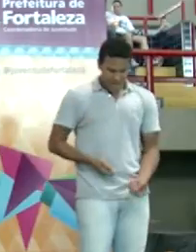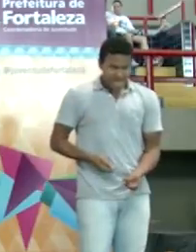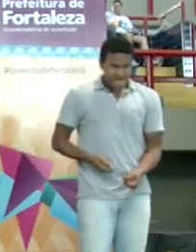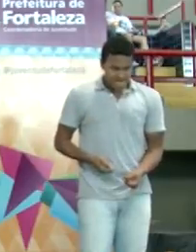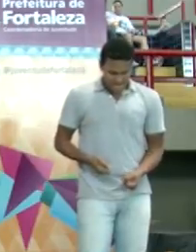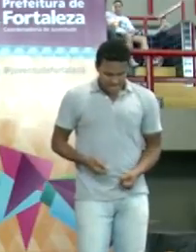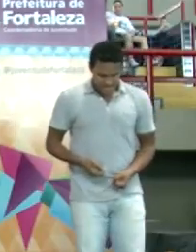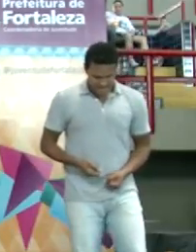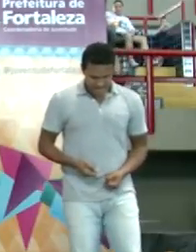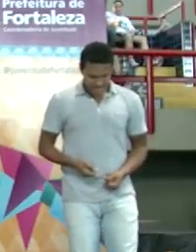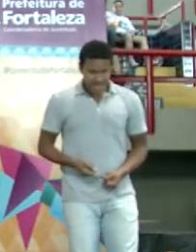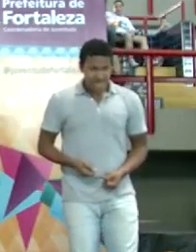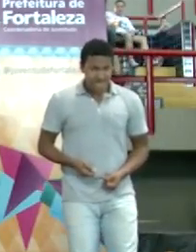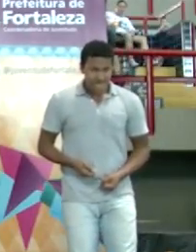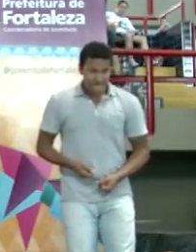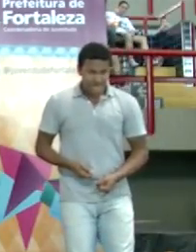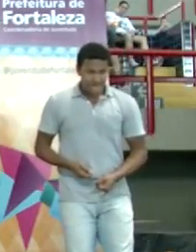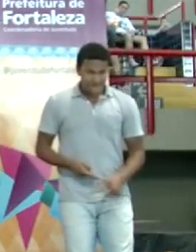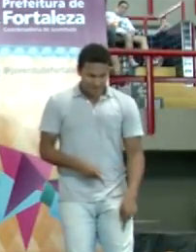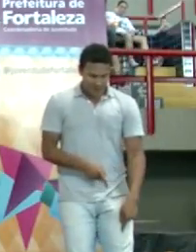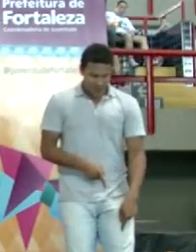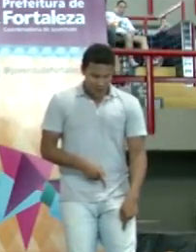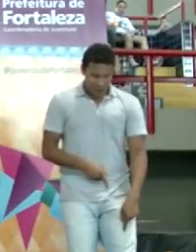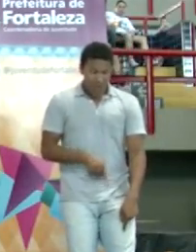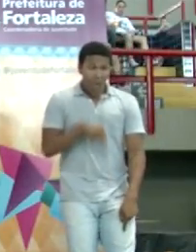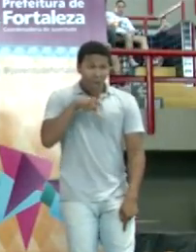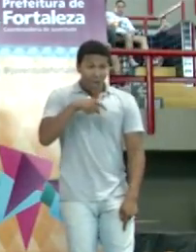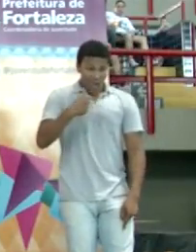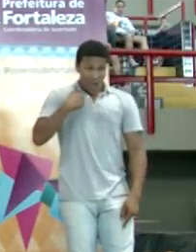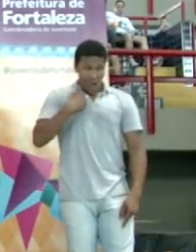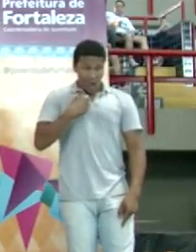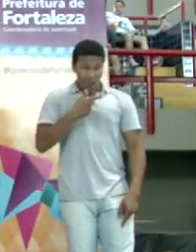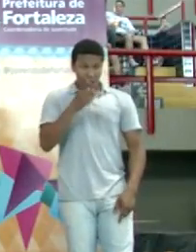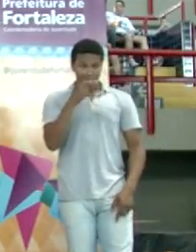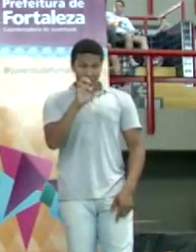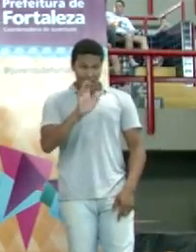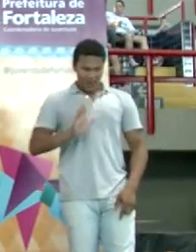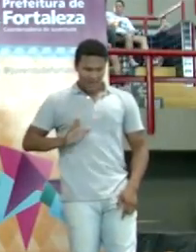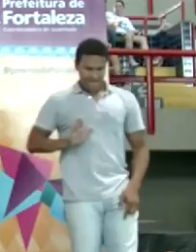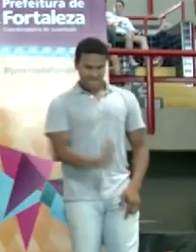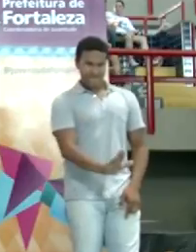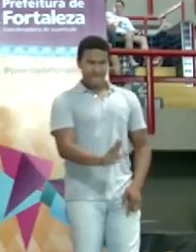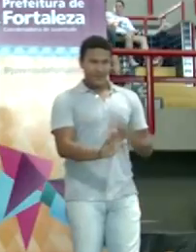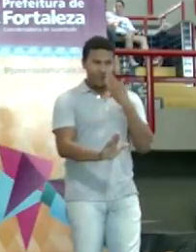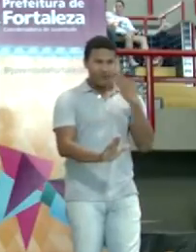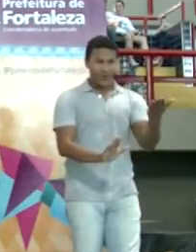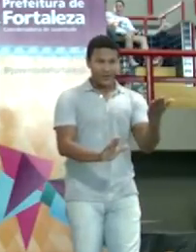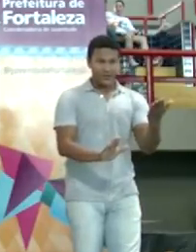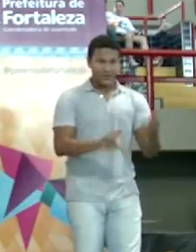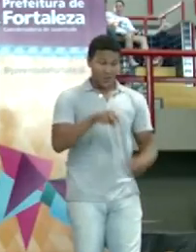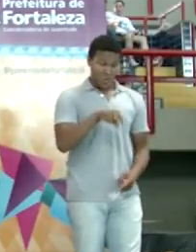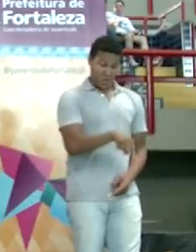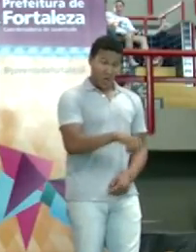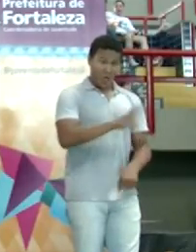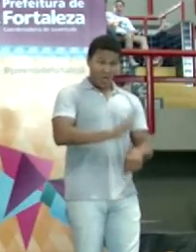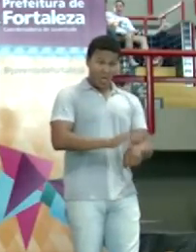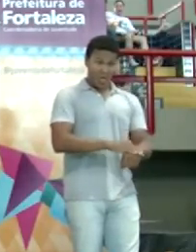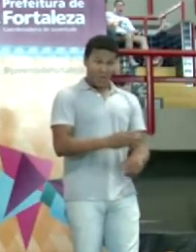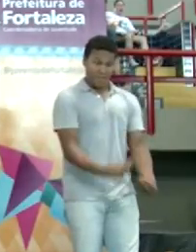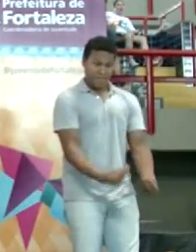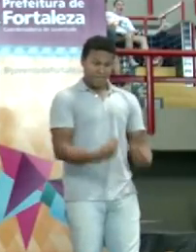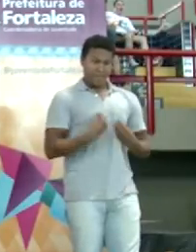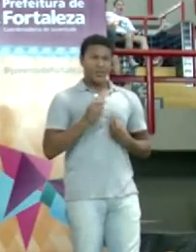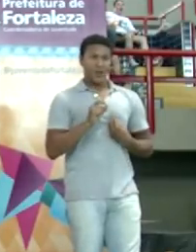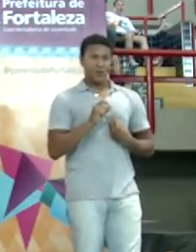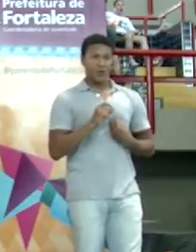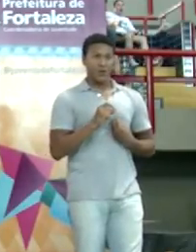onde? Para trás. Então quem tem mais força de atrito, quem gera mais força no chão, concorda comigo que vai ou não vai